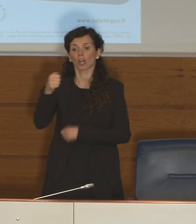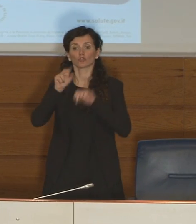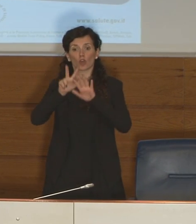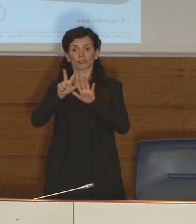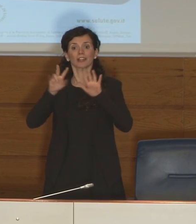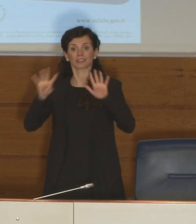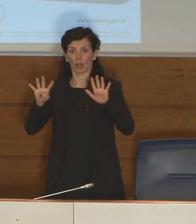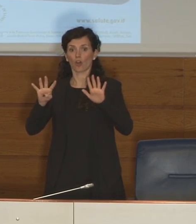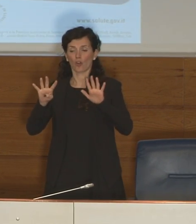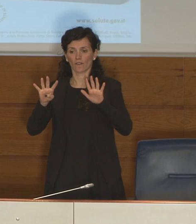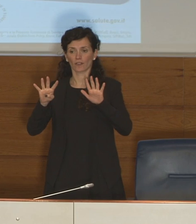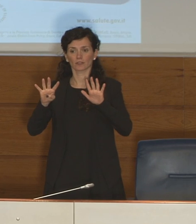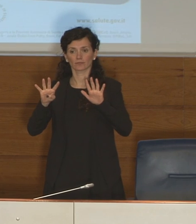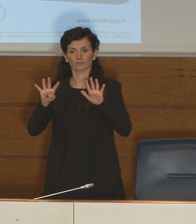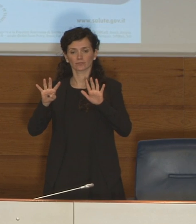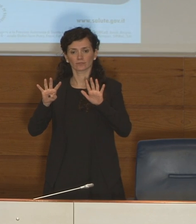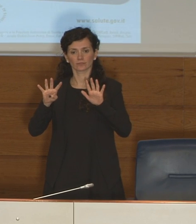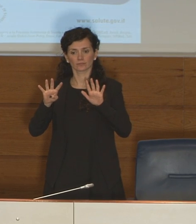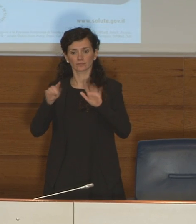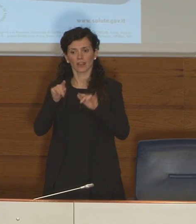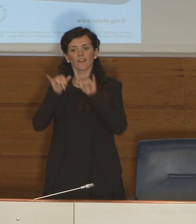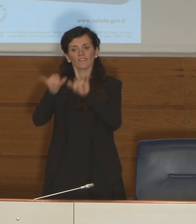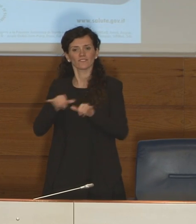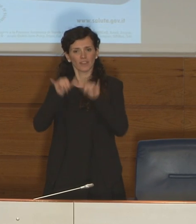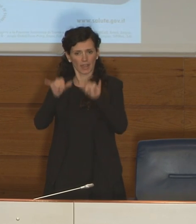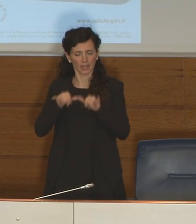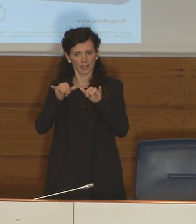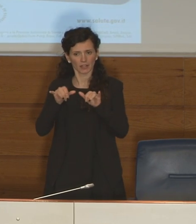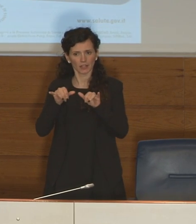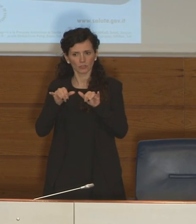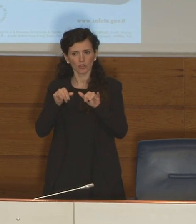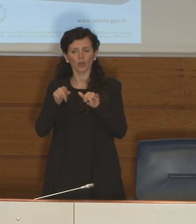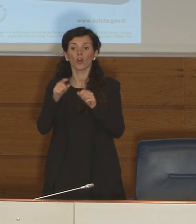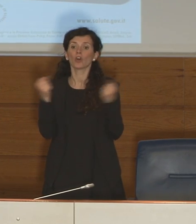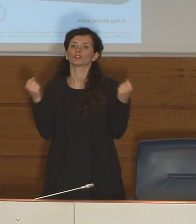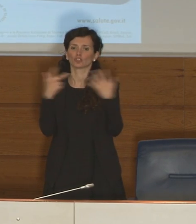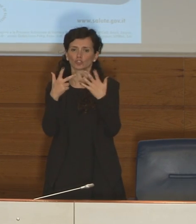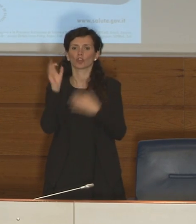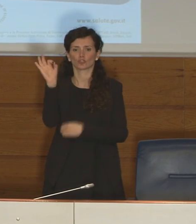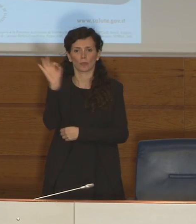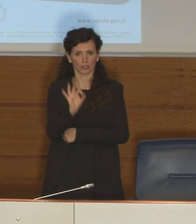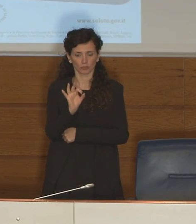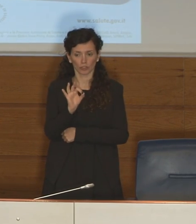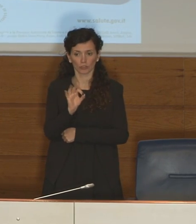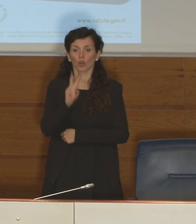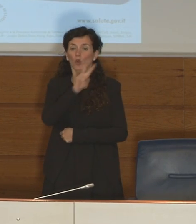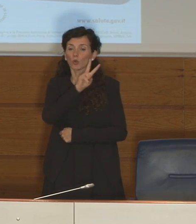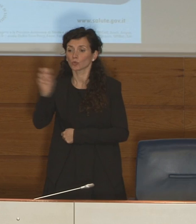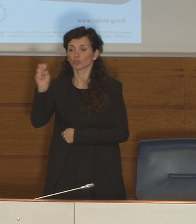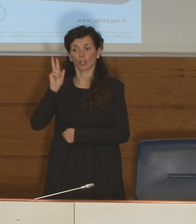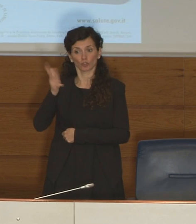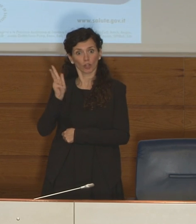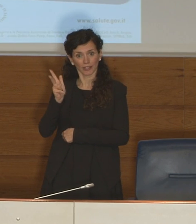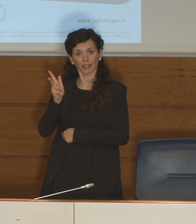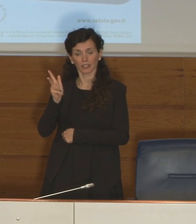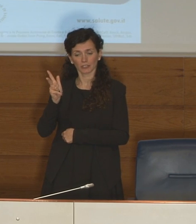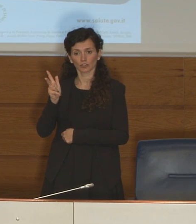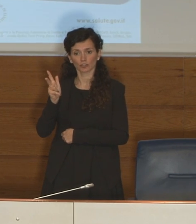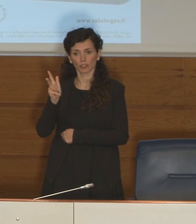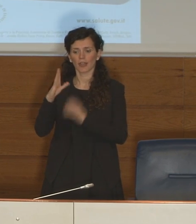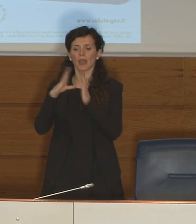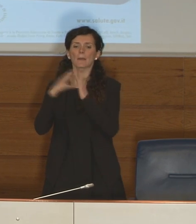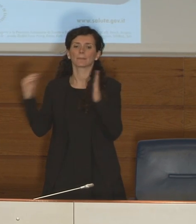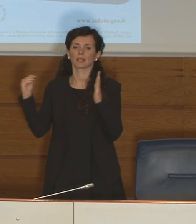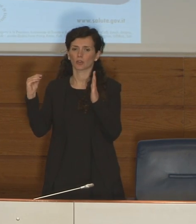in veneto pari al 18 per cento del totale 213 in